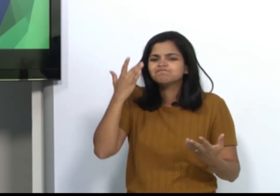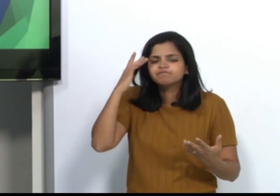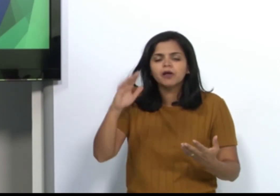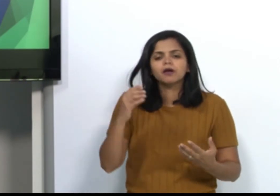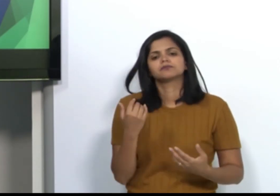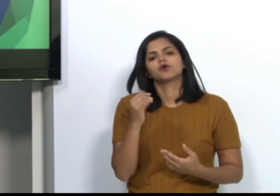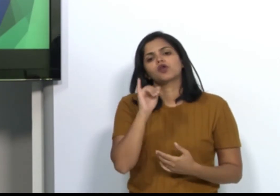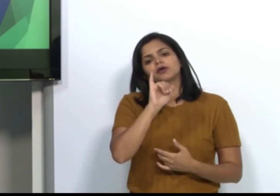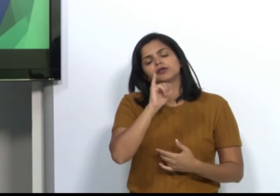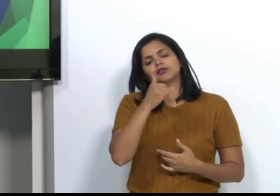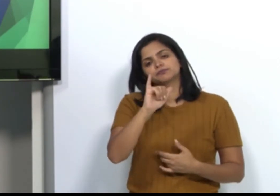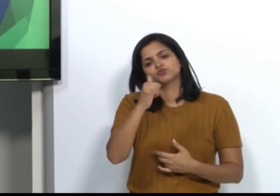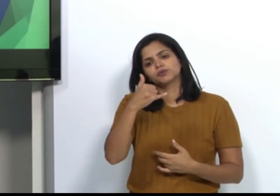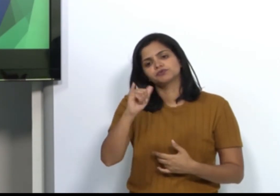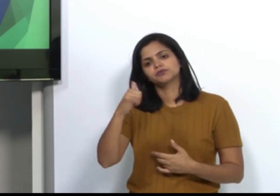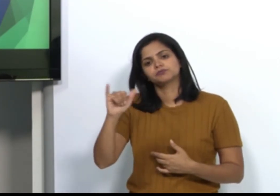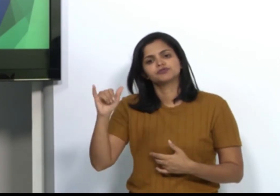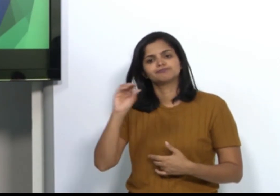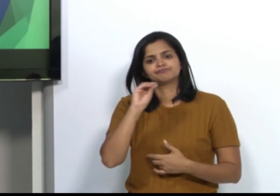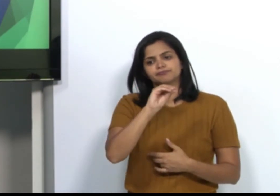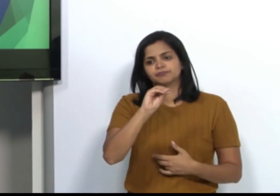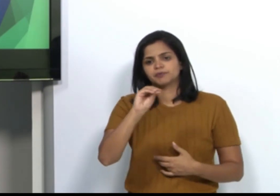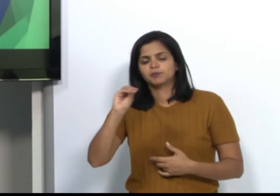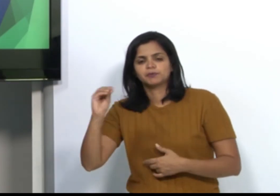não, então eu substituo por y, y, y.